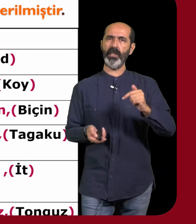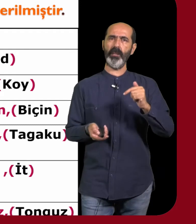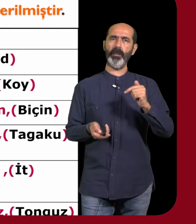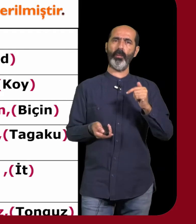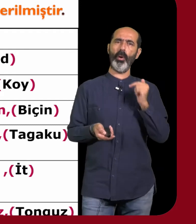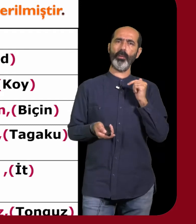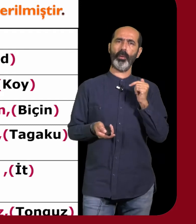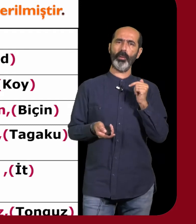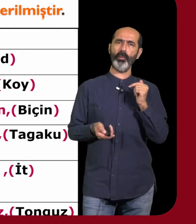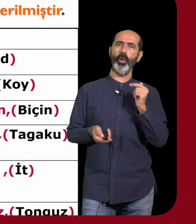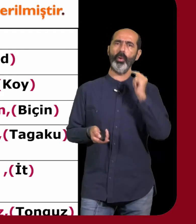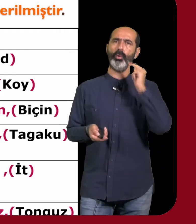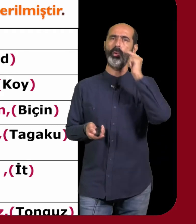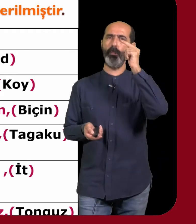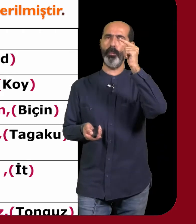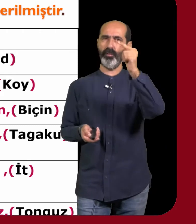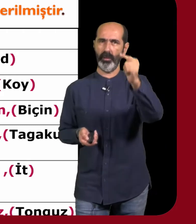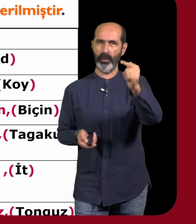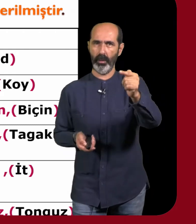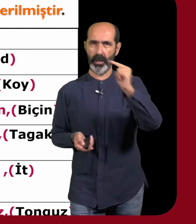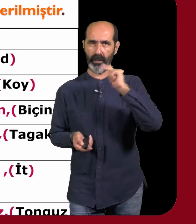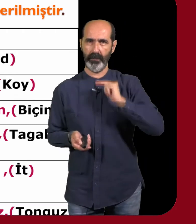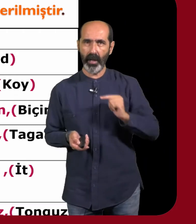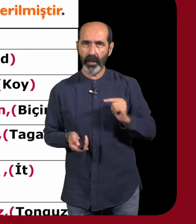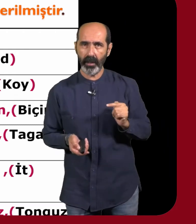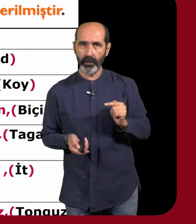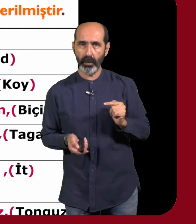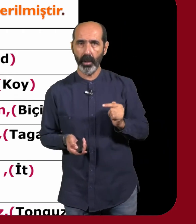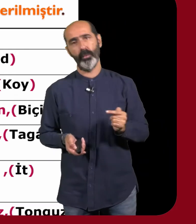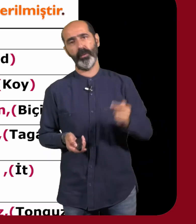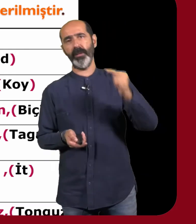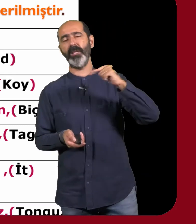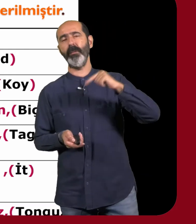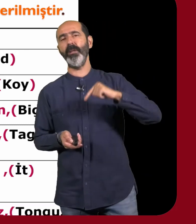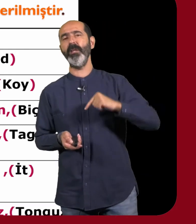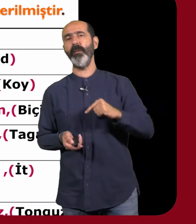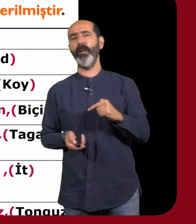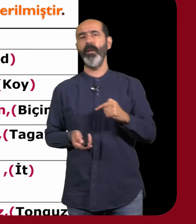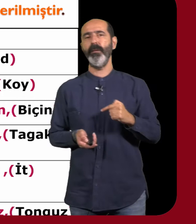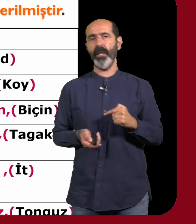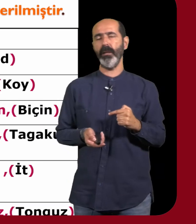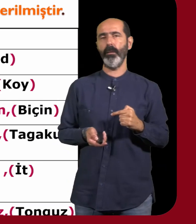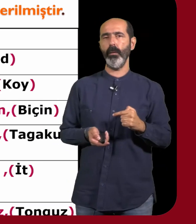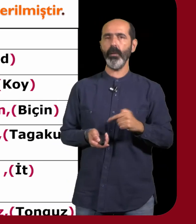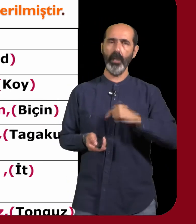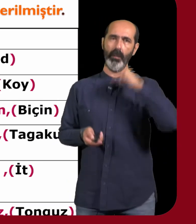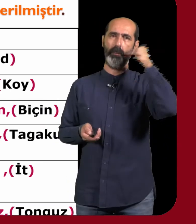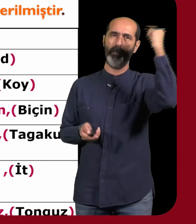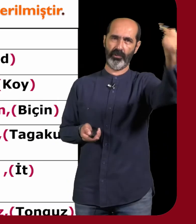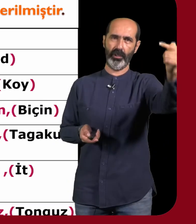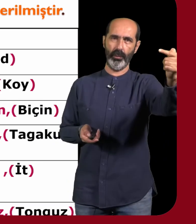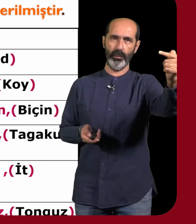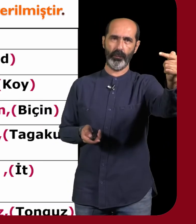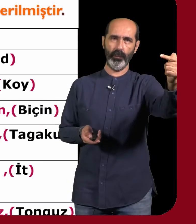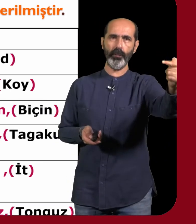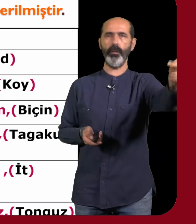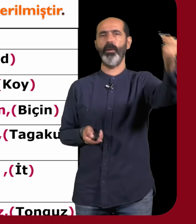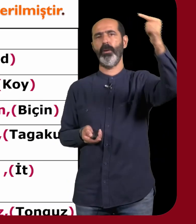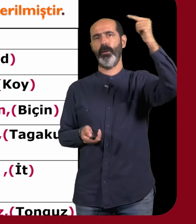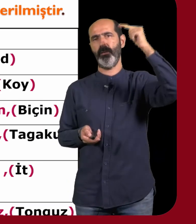buna göre 2019 domuz yılı olarak değerlendiriyor o zaman 2020 ne yılı olur mı